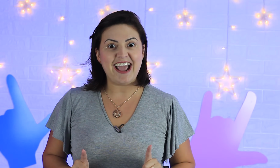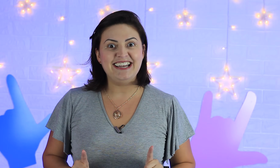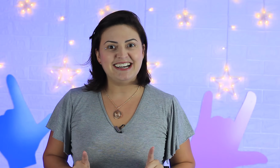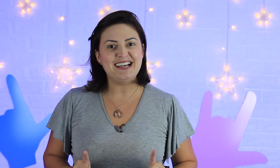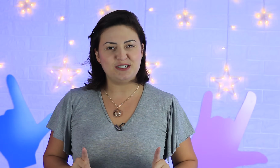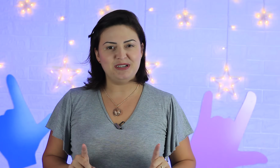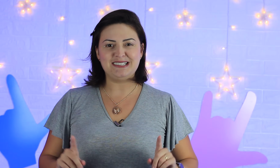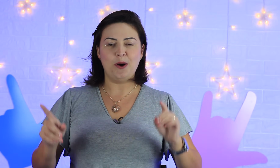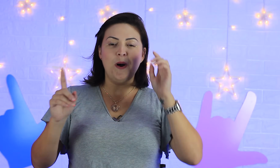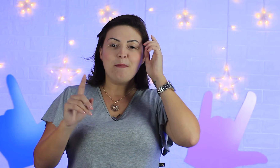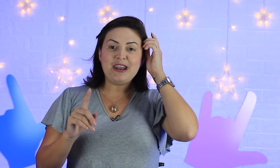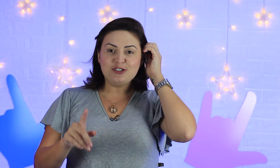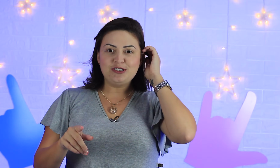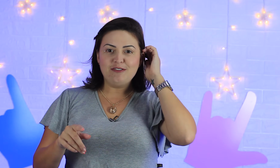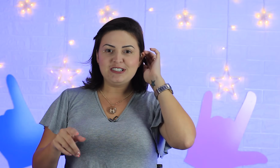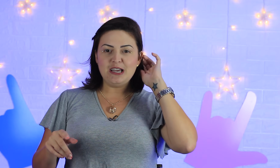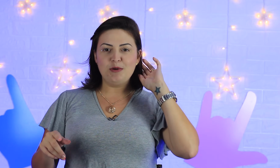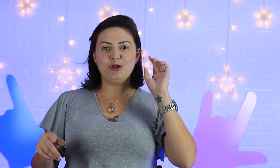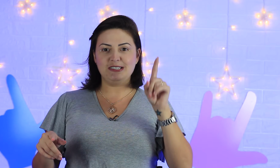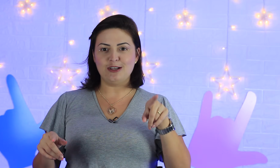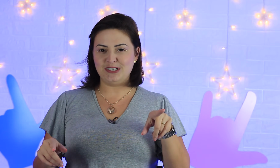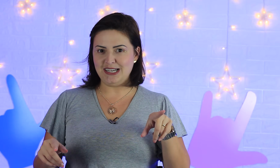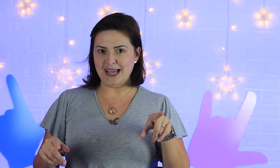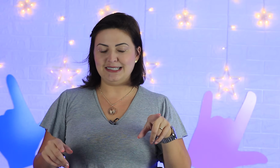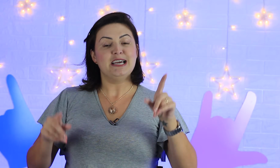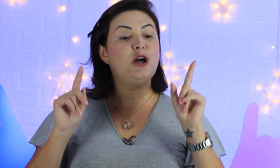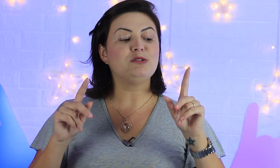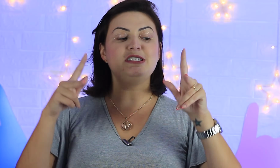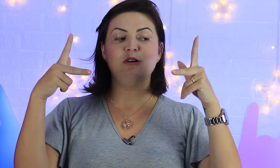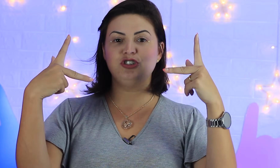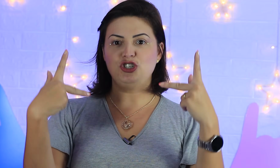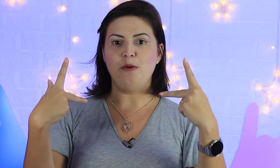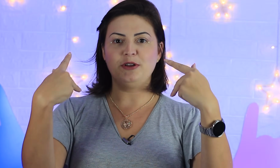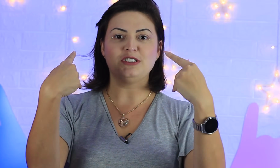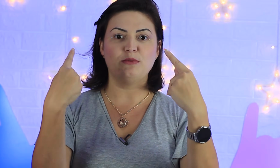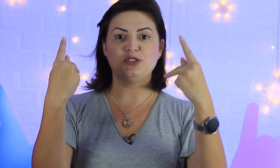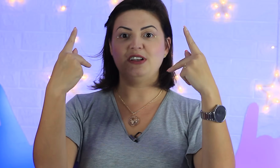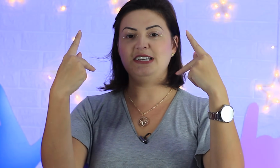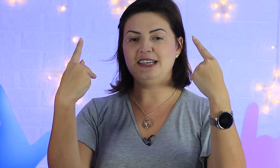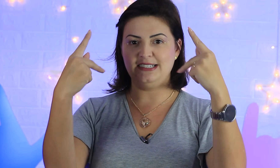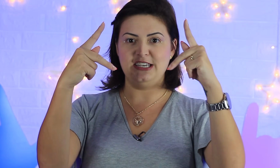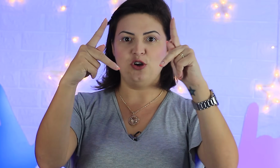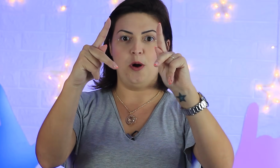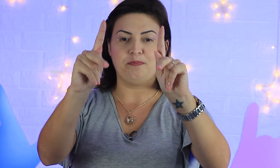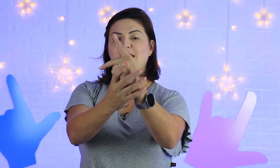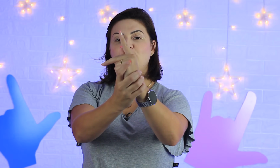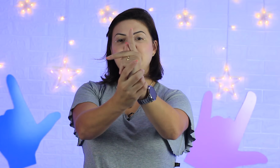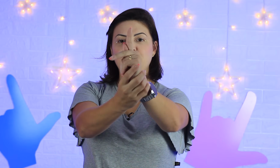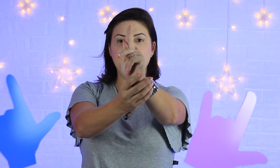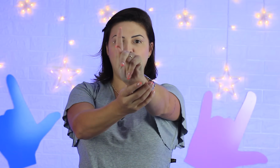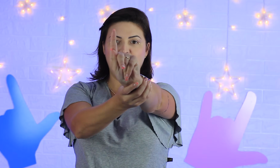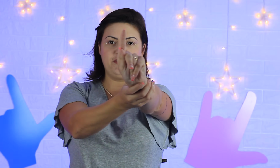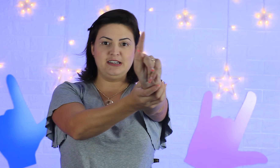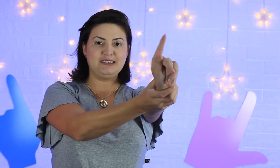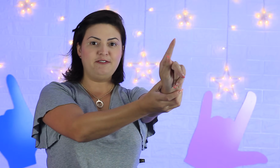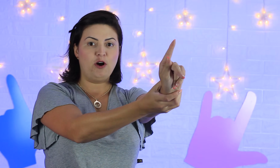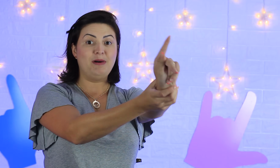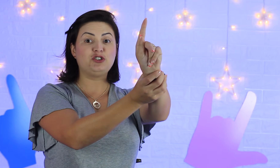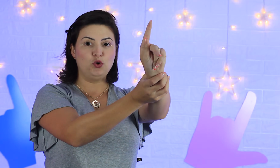técnica da assimilação pra ajudar você a memorizar os sinais. Então, o sinal de shopping nós vamos fazer assim, ó. A nossa mão vai ficar dessa forma, as